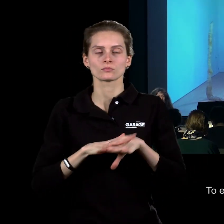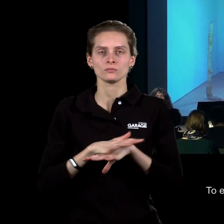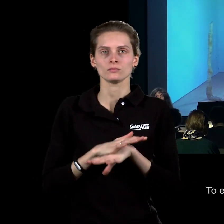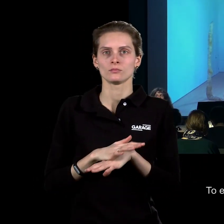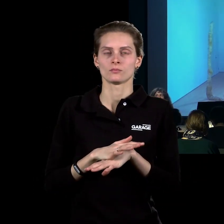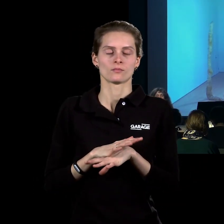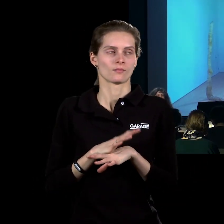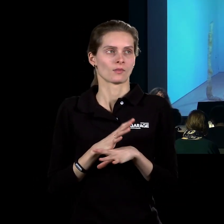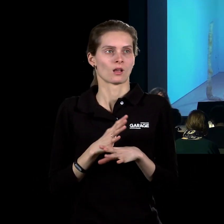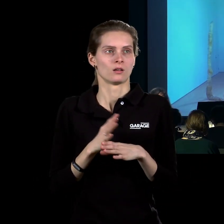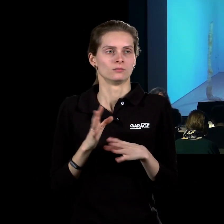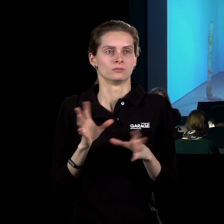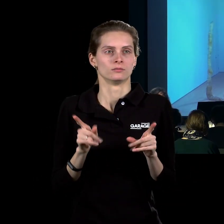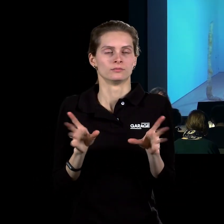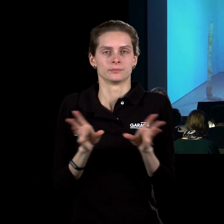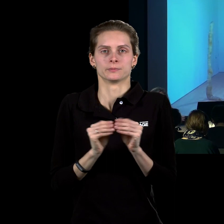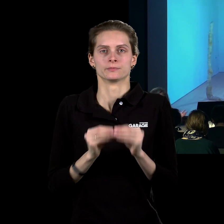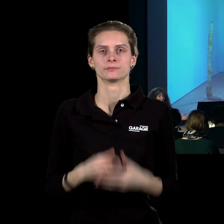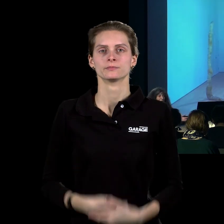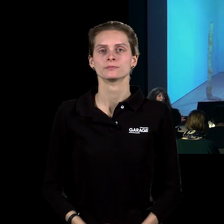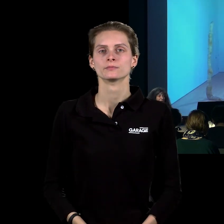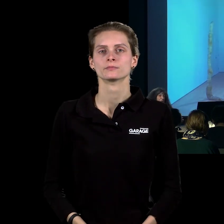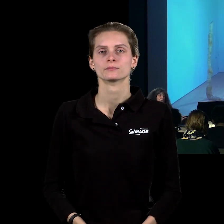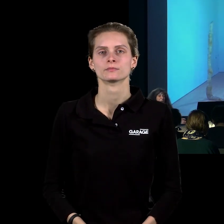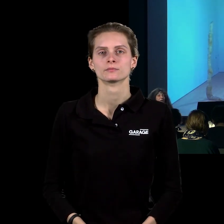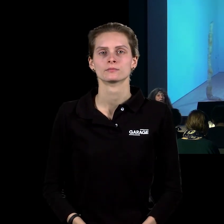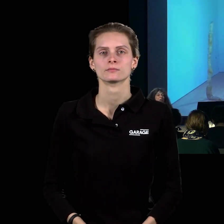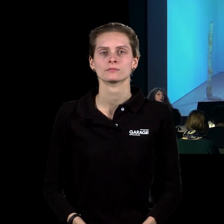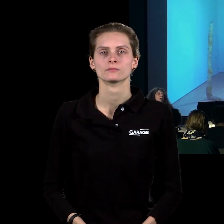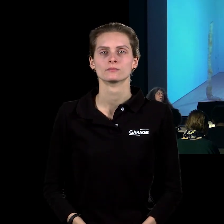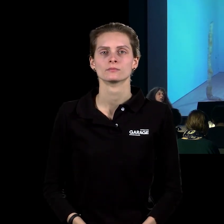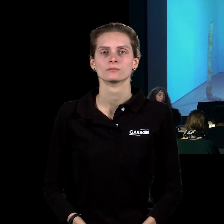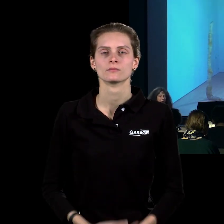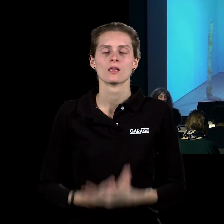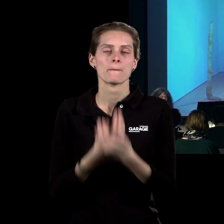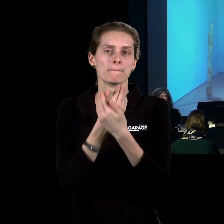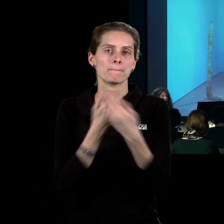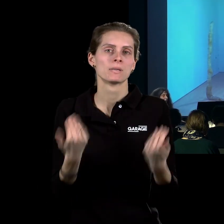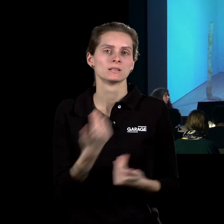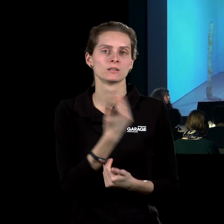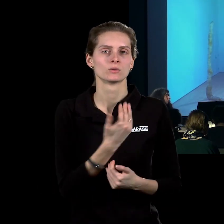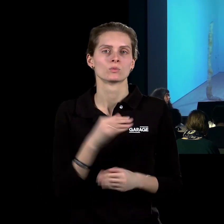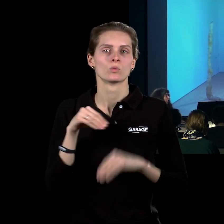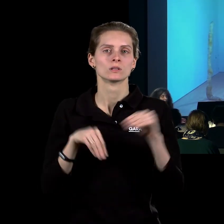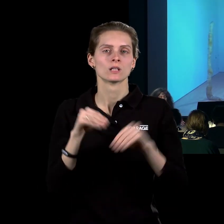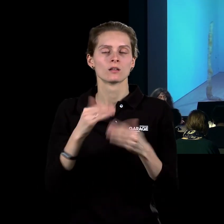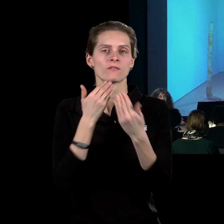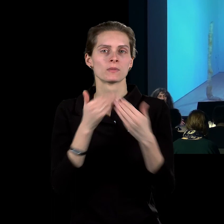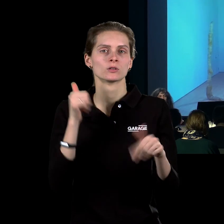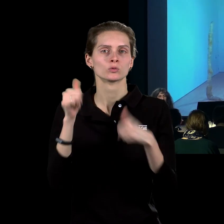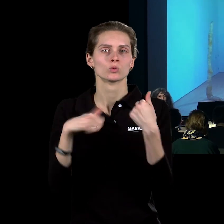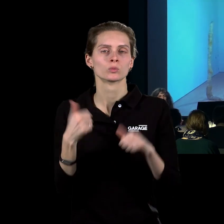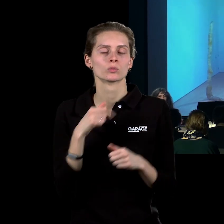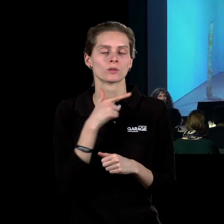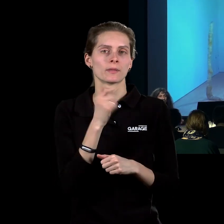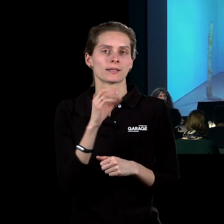физически не нейтрально. И в этих своих последней инсталляции, последних скульптурах у Гессе, наверное,